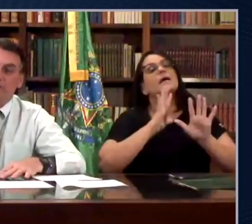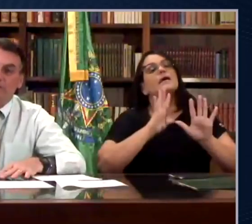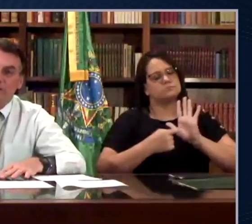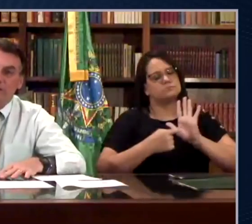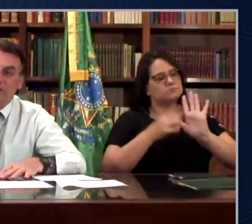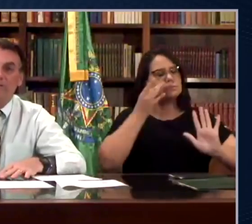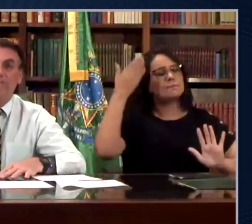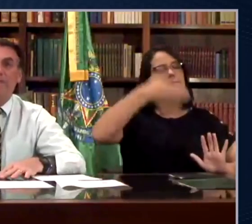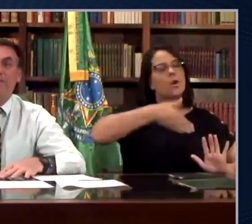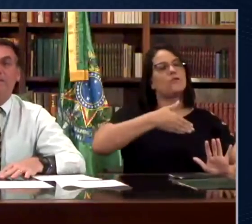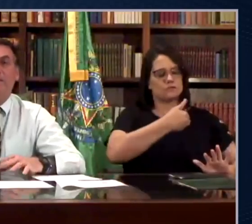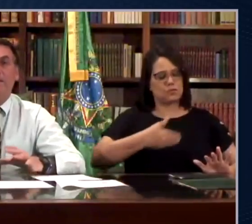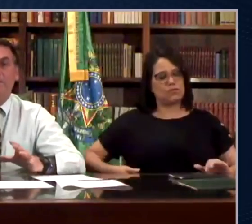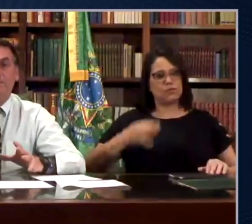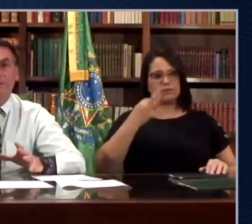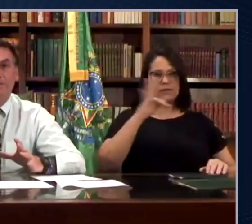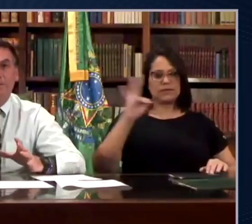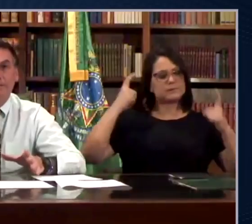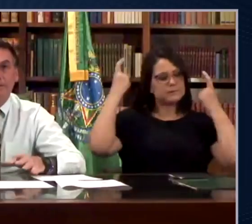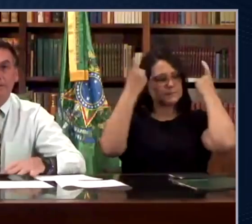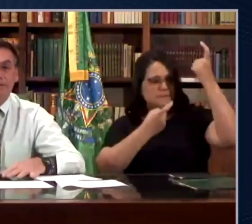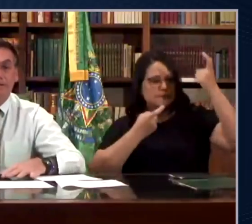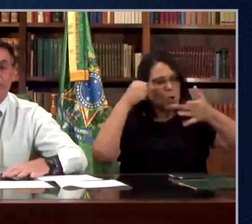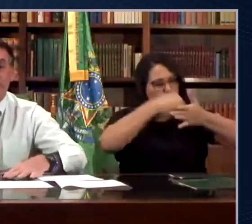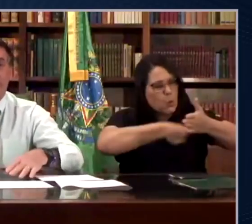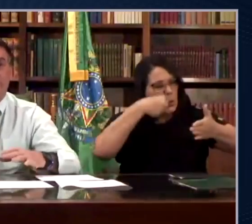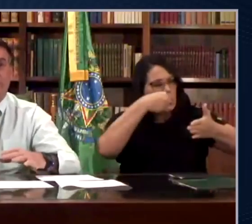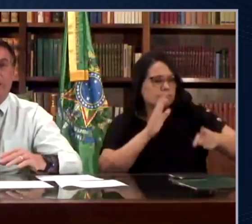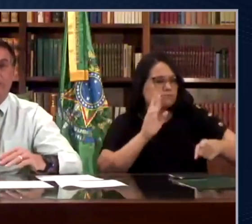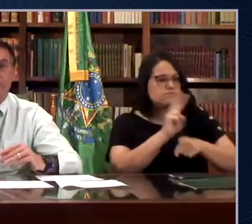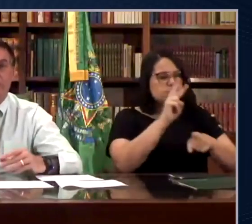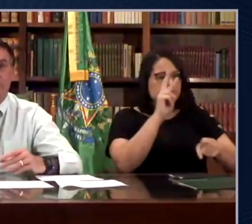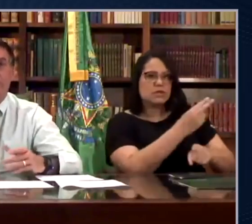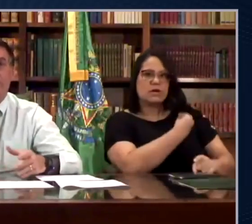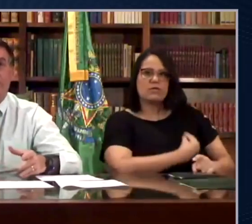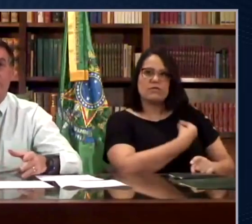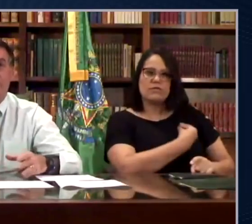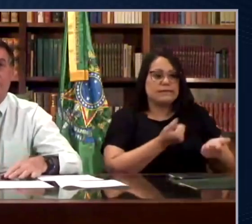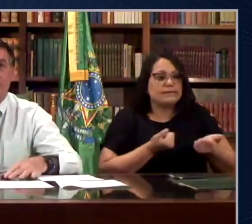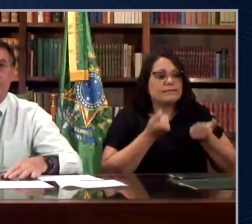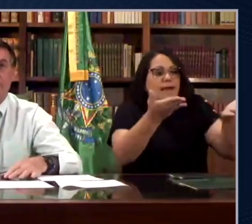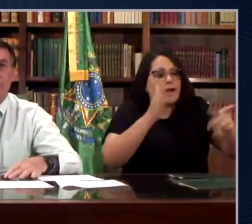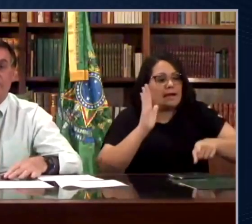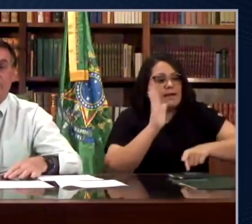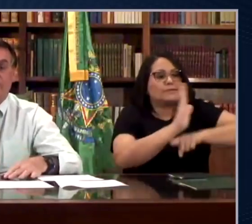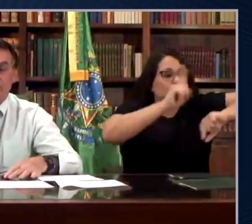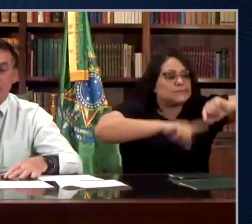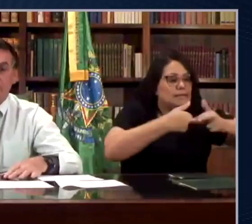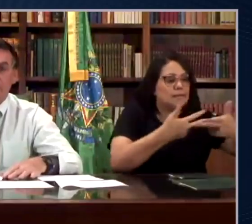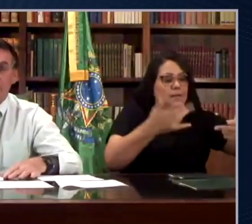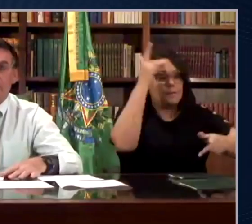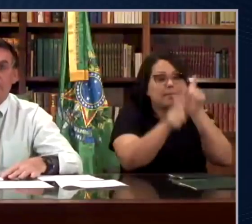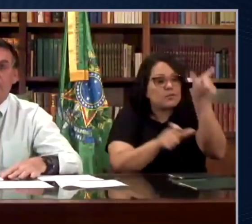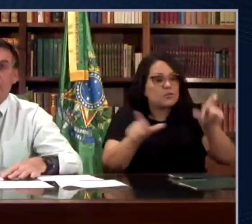preocupação do governo federal em lutar pela vida e dar meios para a população enfrentar isso daí.